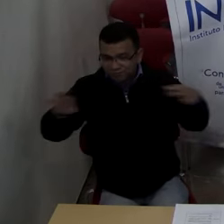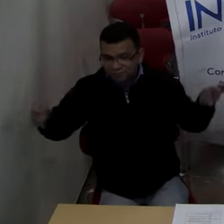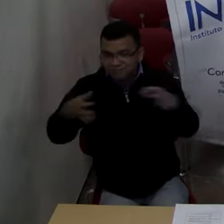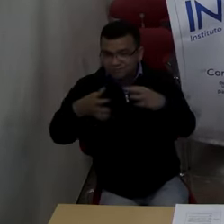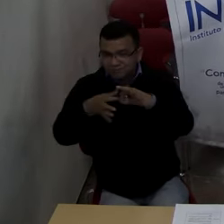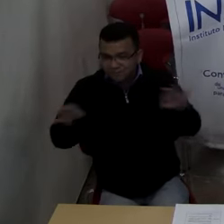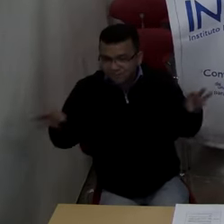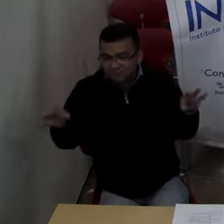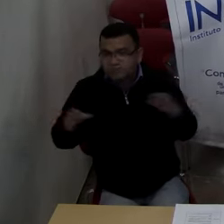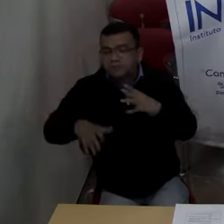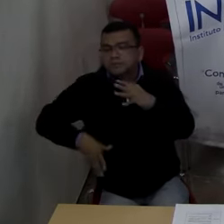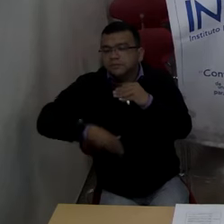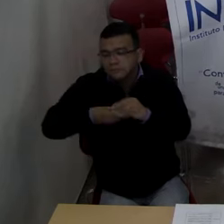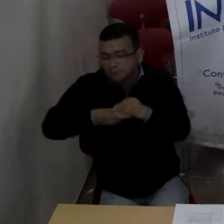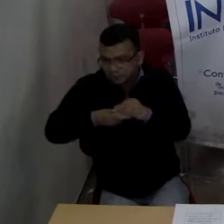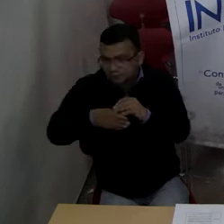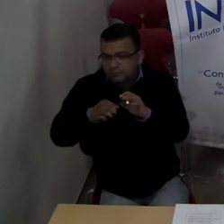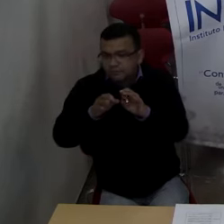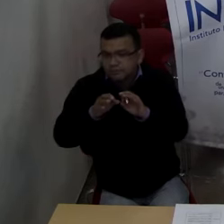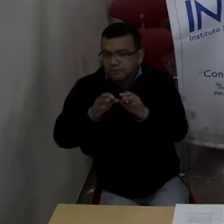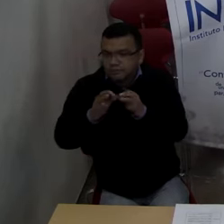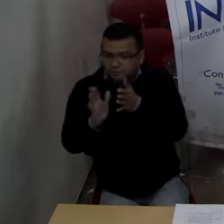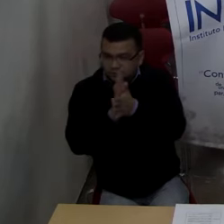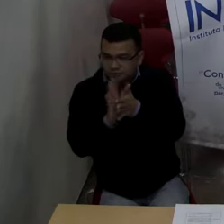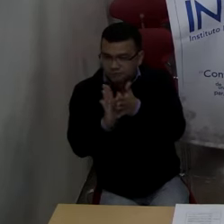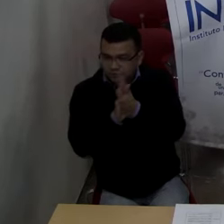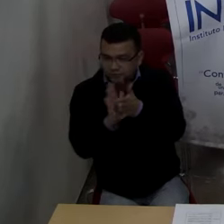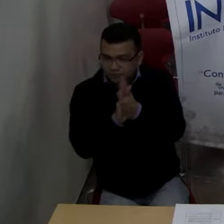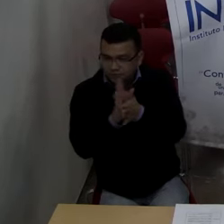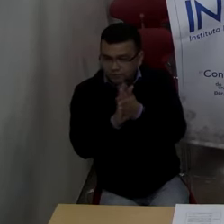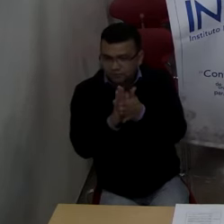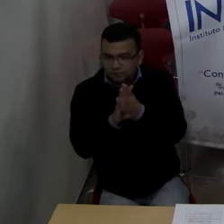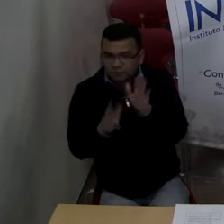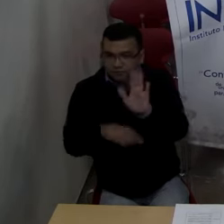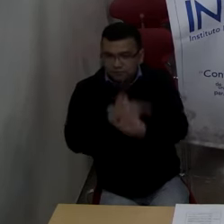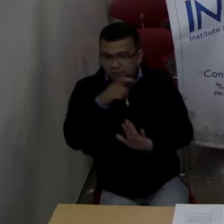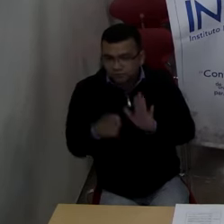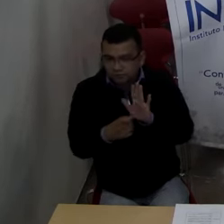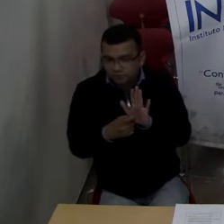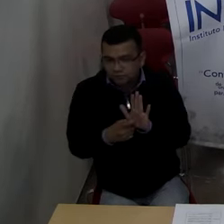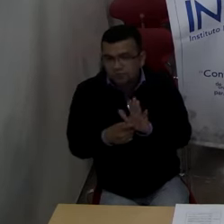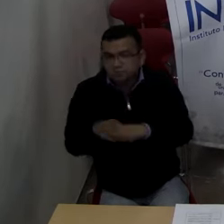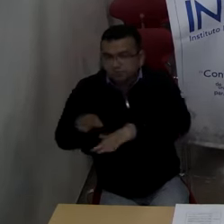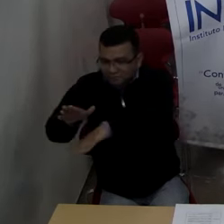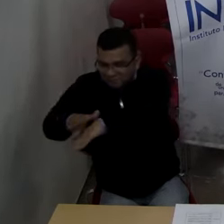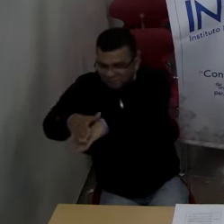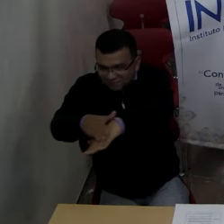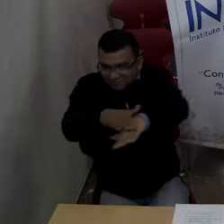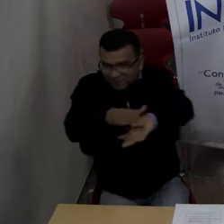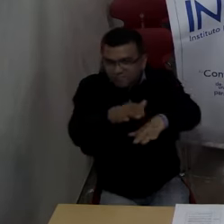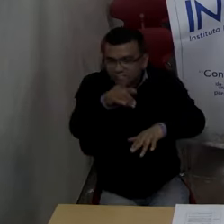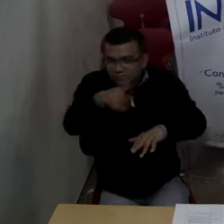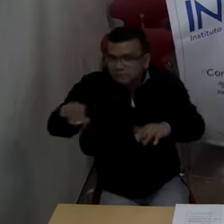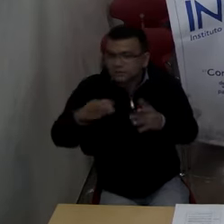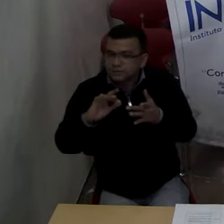puedan ampliar estas temáticas. Los estamos invitando a que se contacten con nosotros.